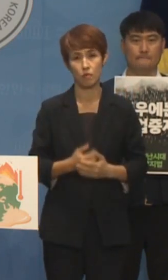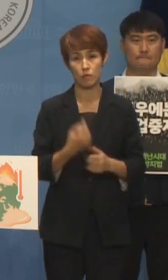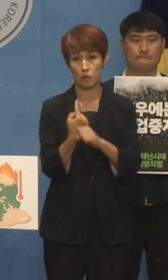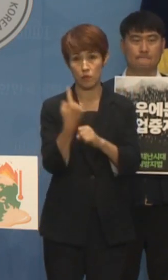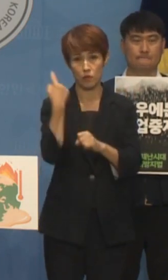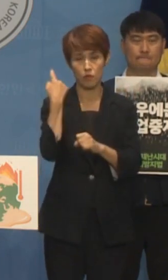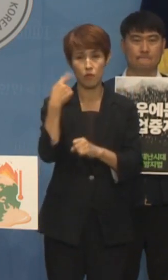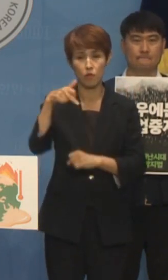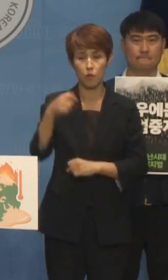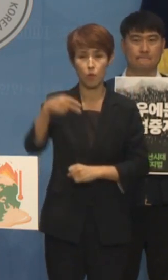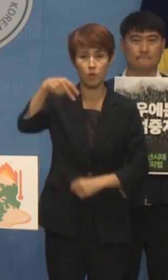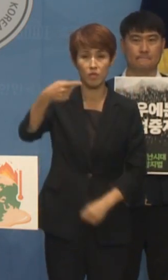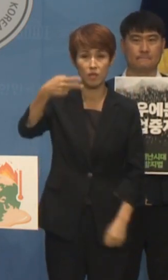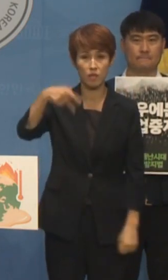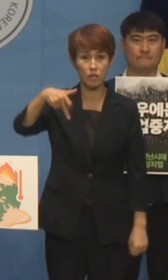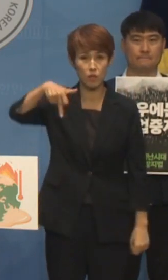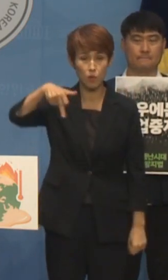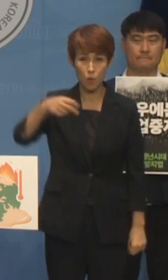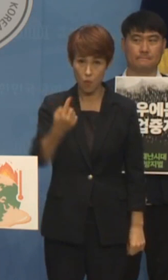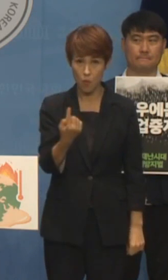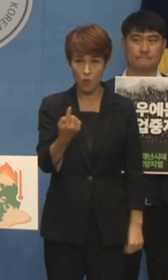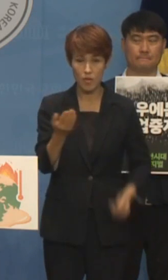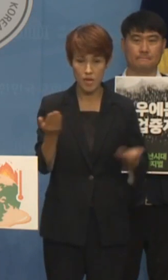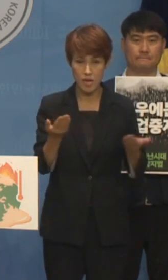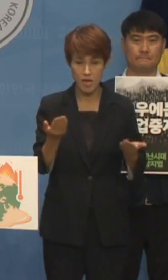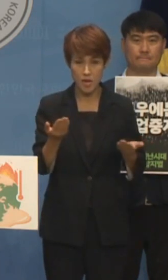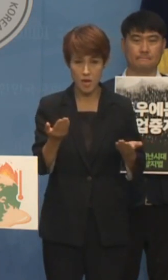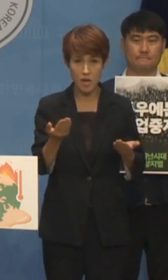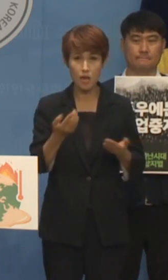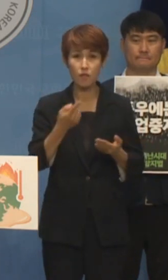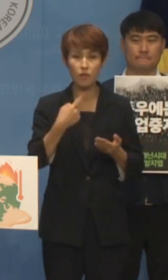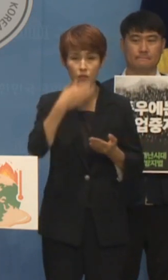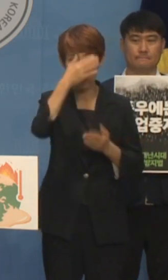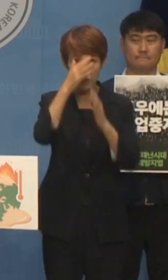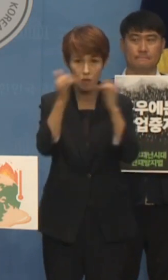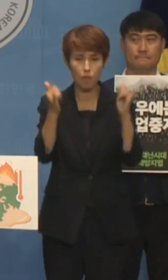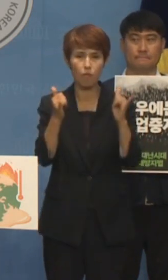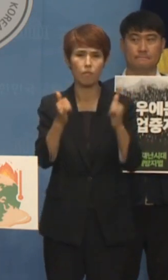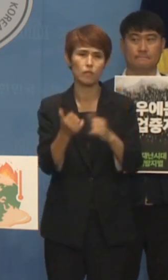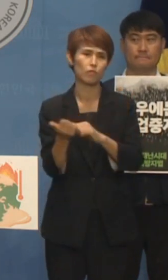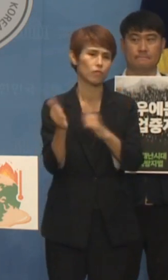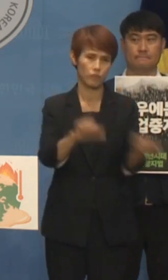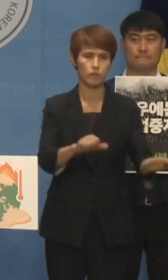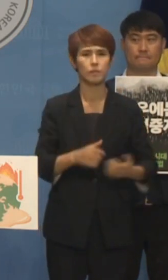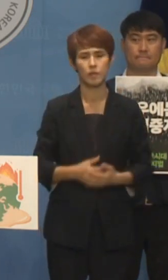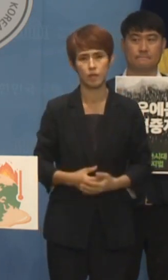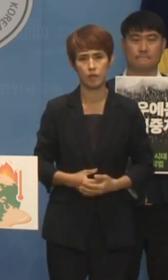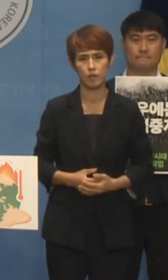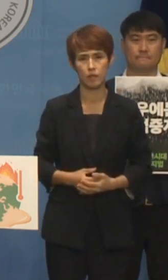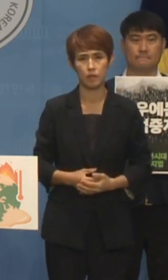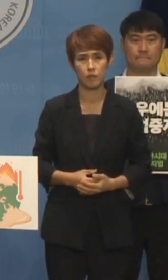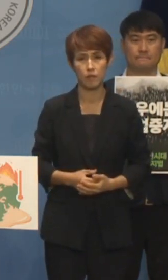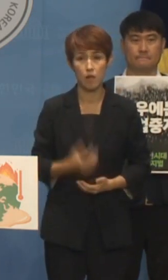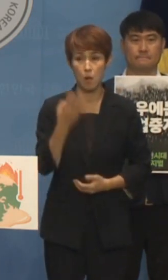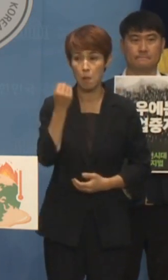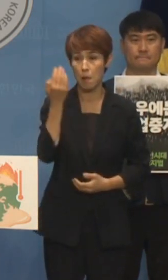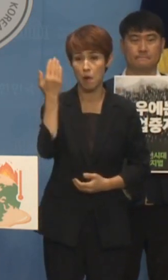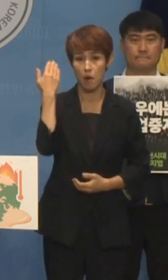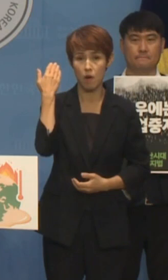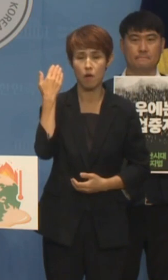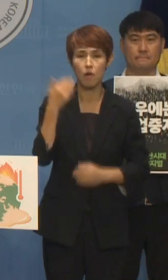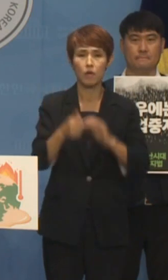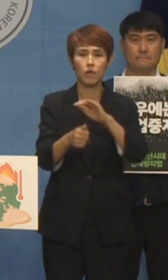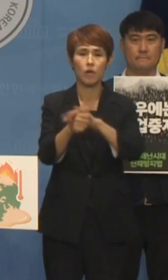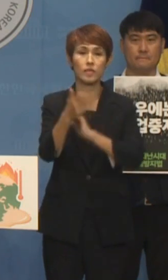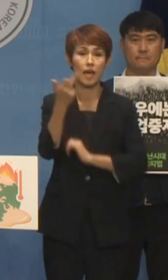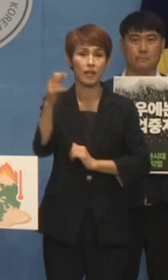코스트코 주차장에서 일하시던 청년 노동자가 산재로 돌아가셨습니다. 얼마 전에는